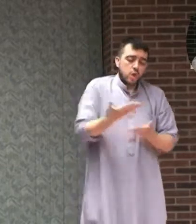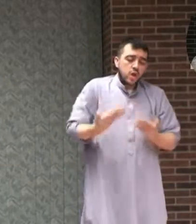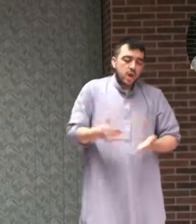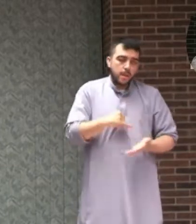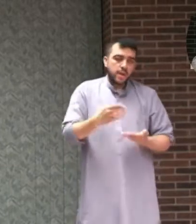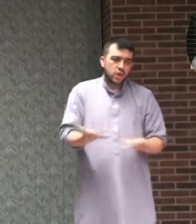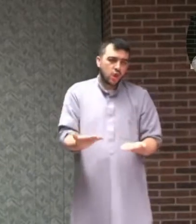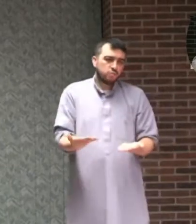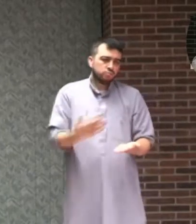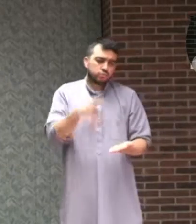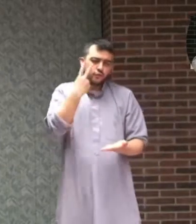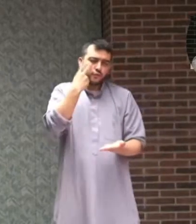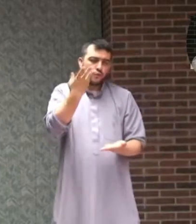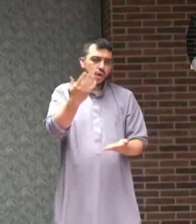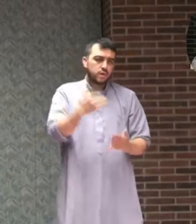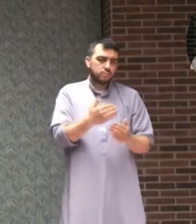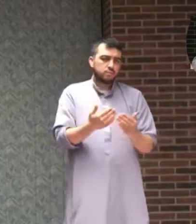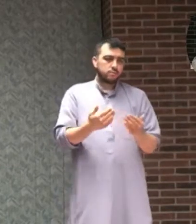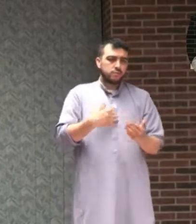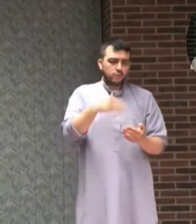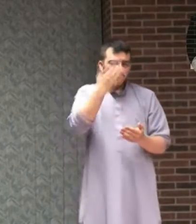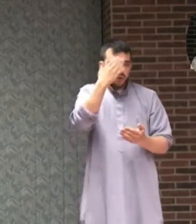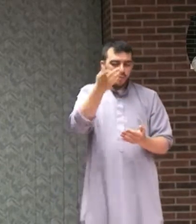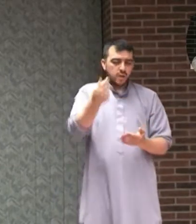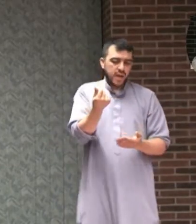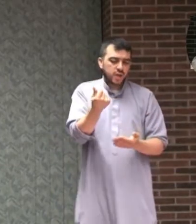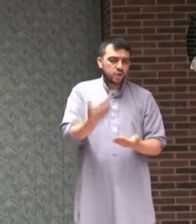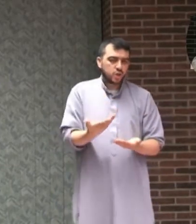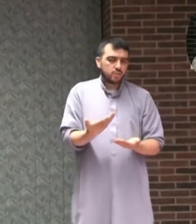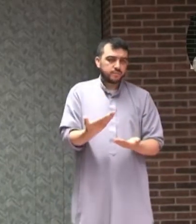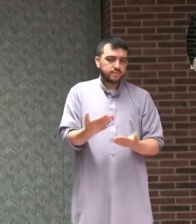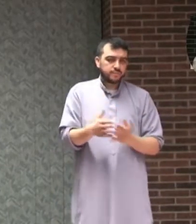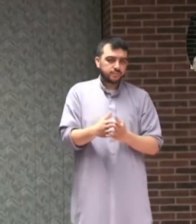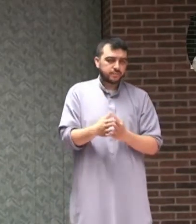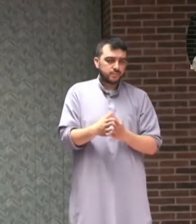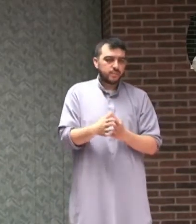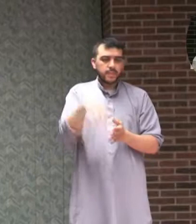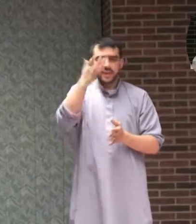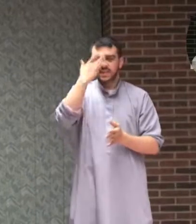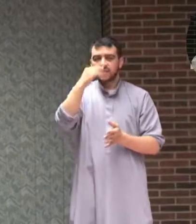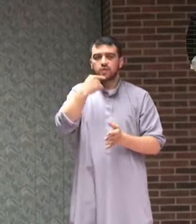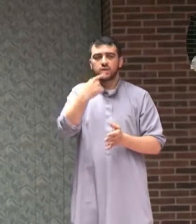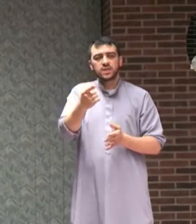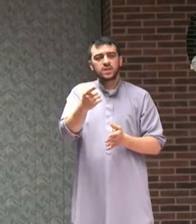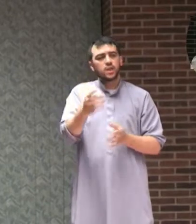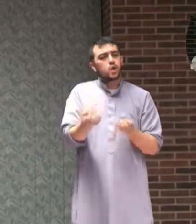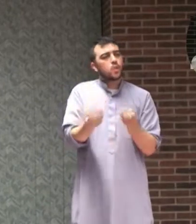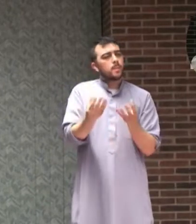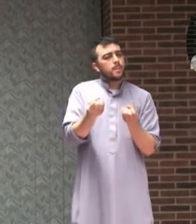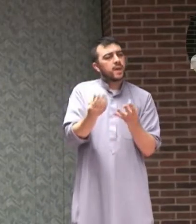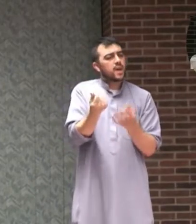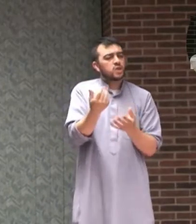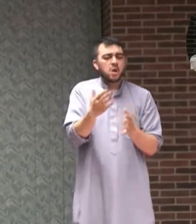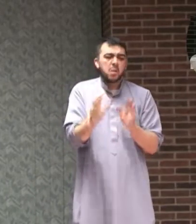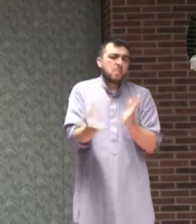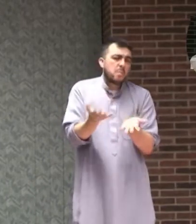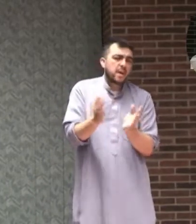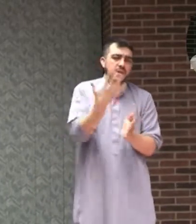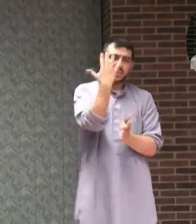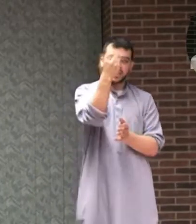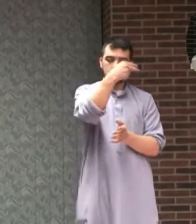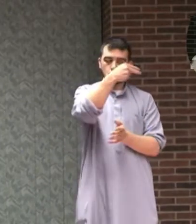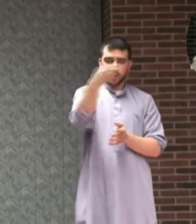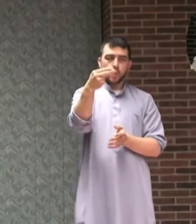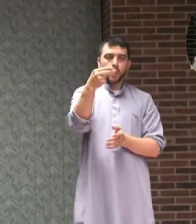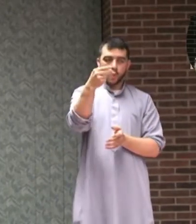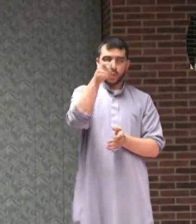sortir Zakat al-Fitr sous forme de monnaie, et qui a été également estimé à peu près